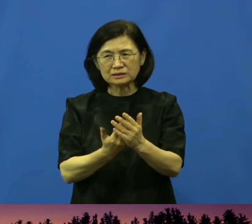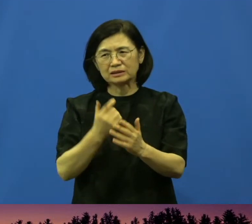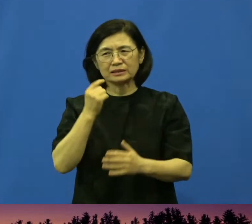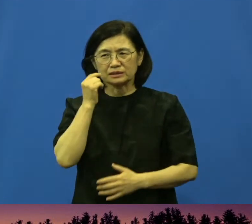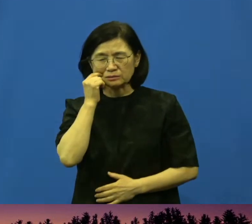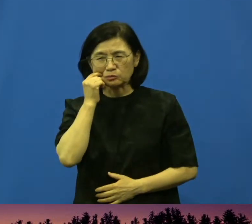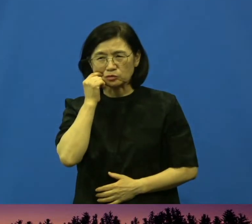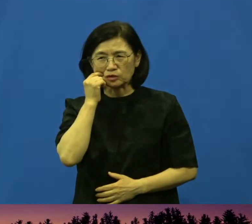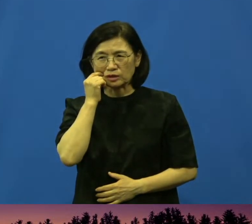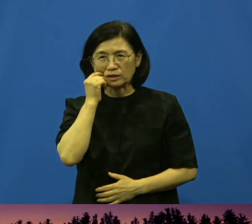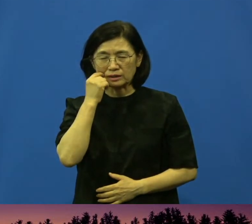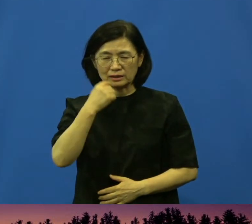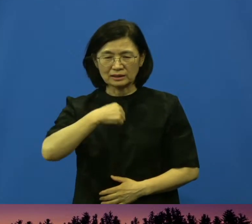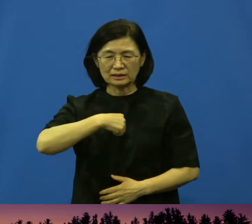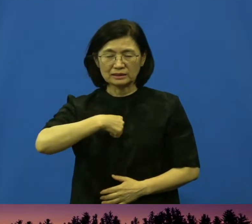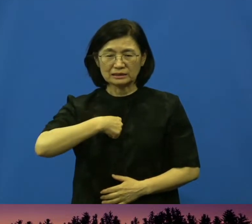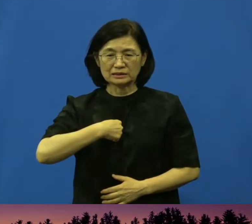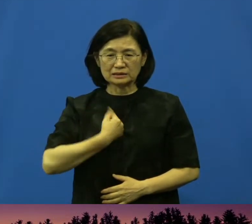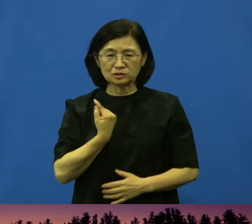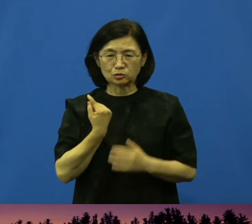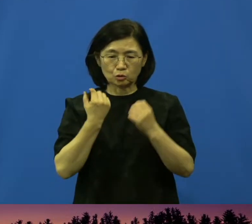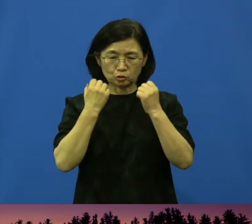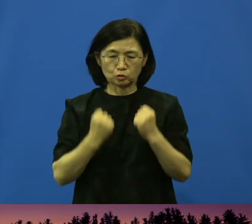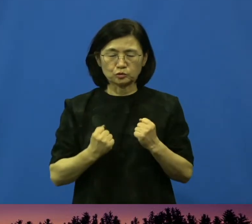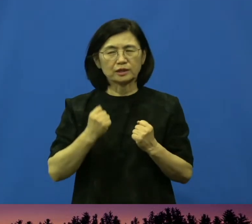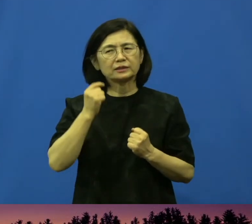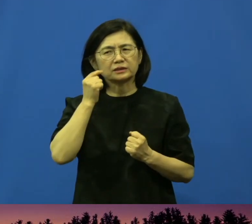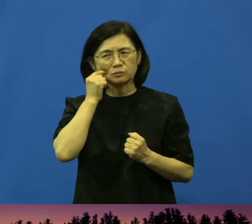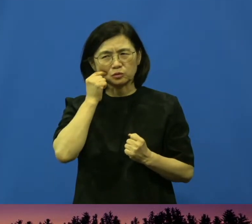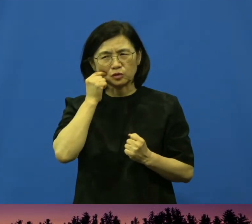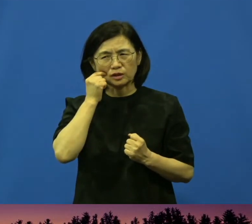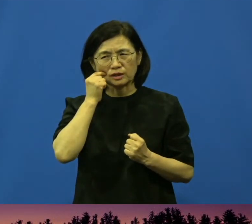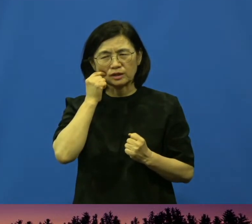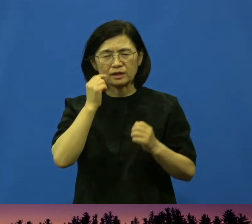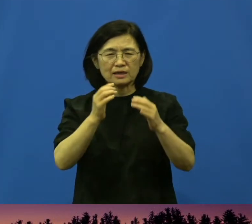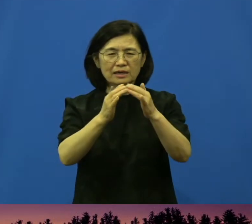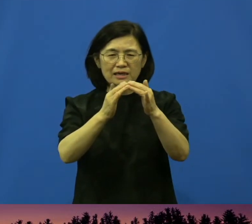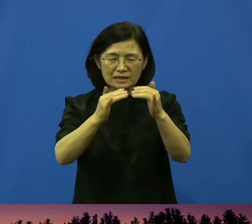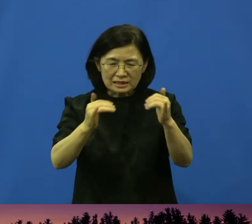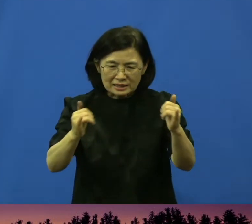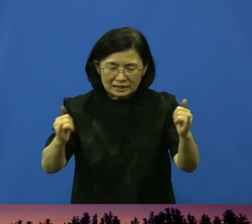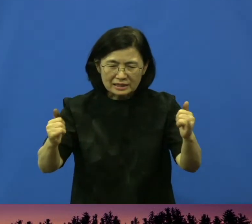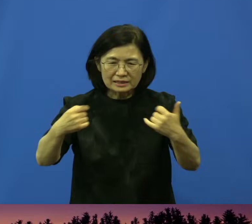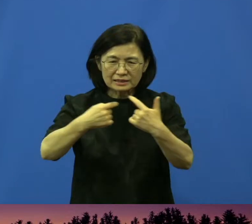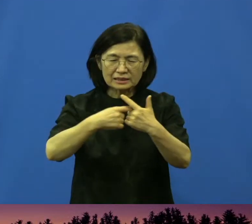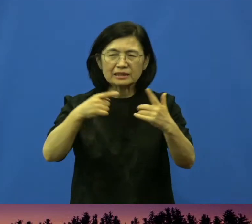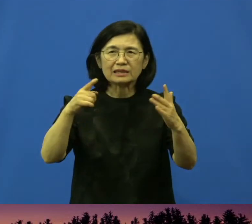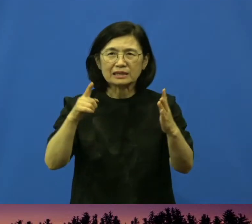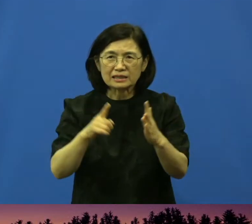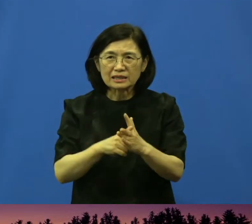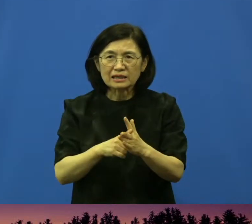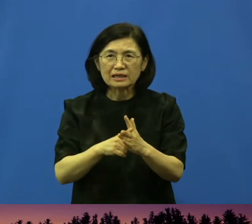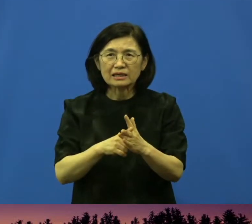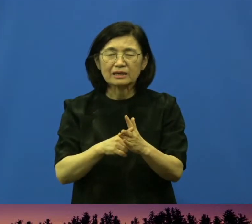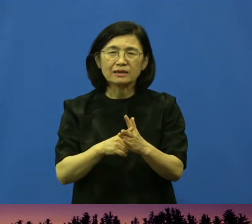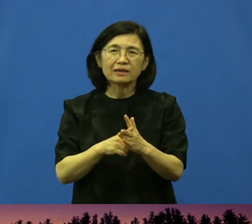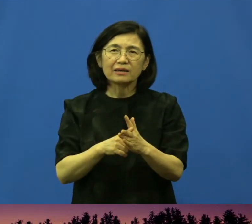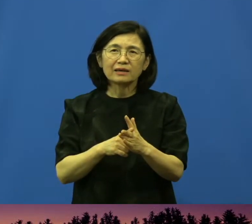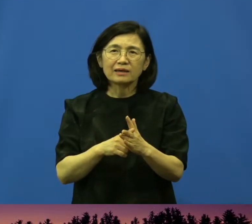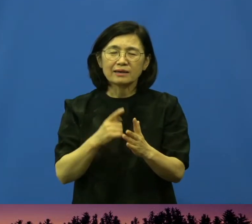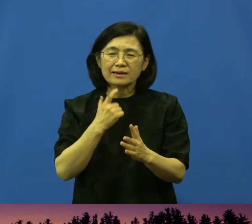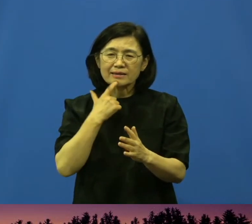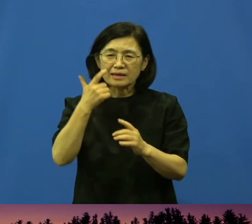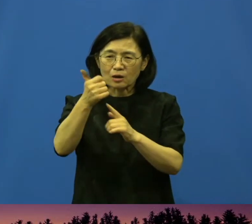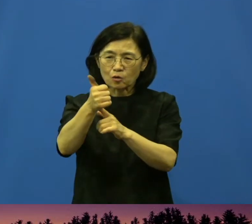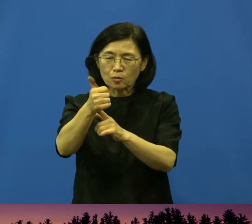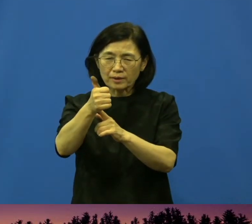자존적이지 않다. 인간은 자존적이지 않다. 그래서 인간이라는 존재를 제대로 이해해야 되는 거죠. 야곱이라는 한 사람의